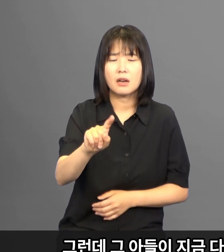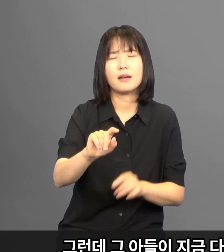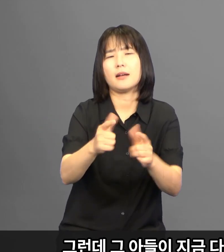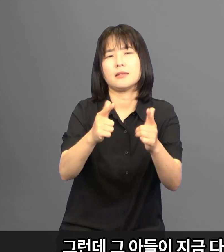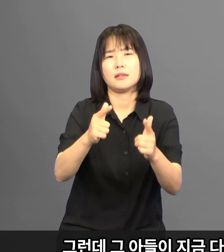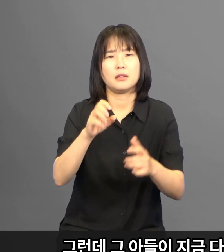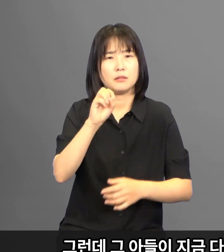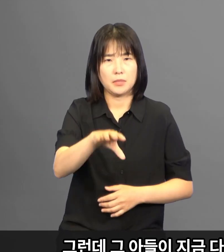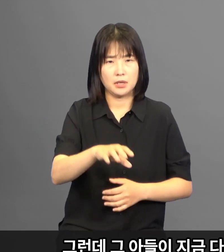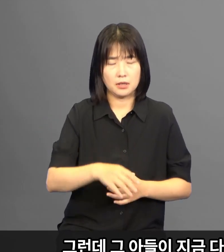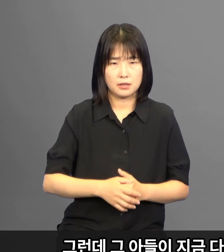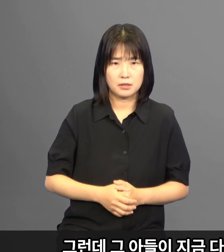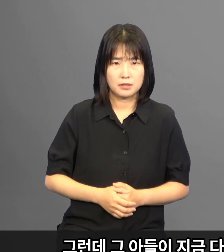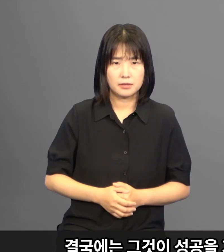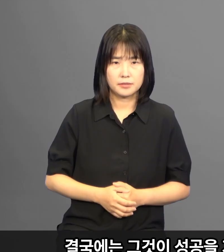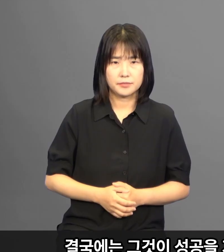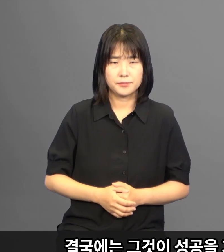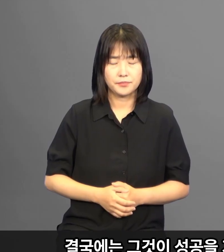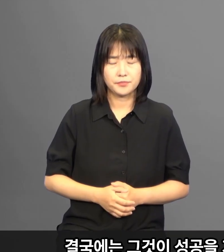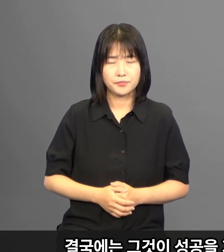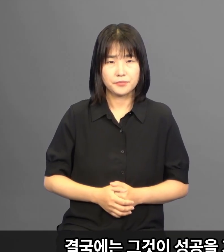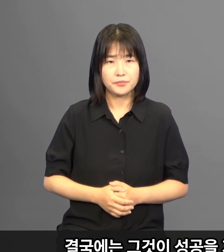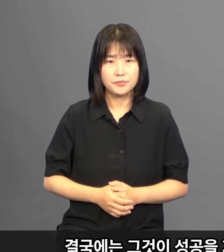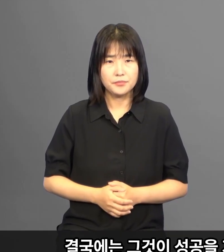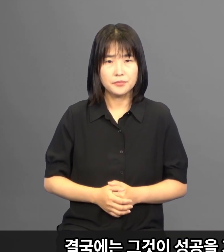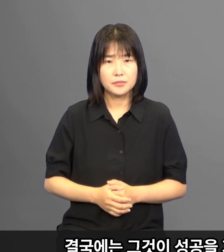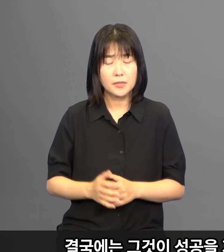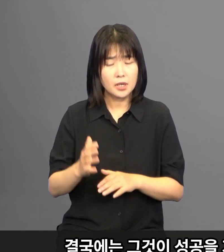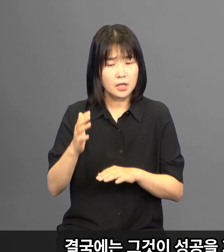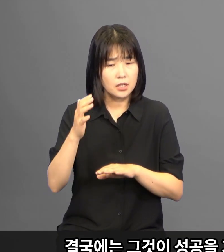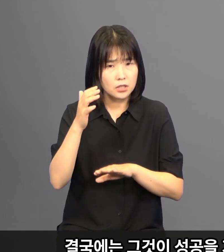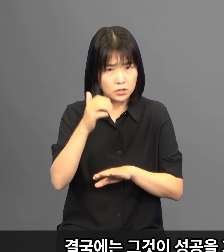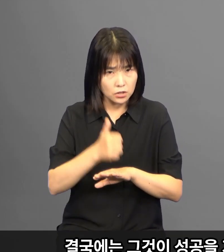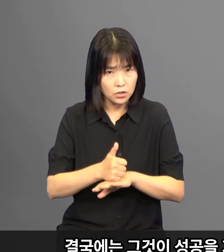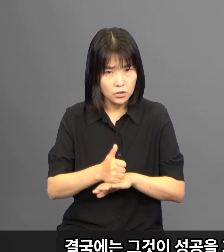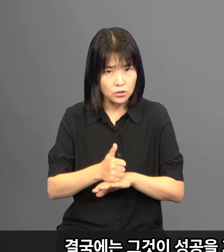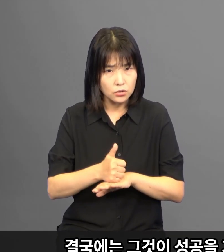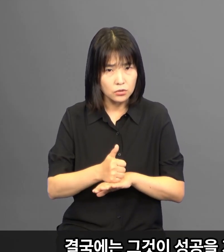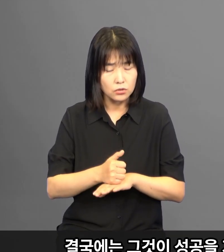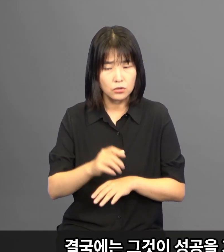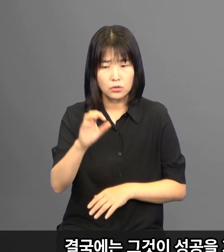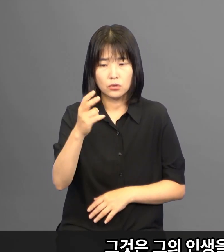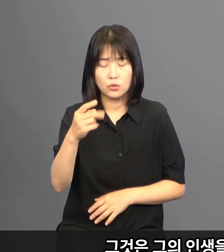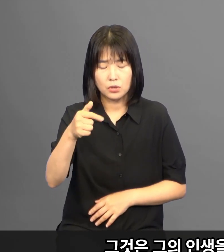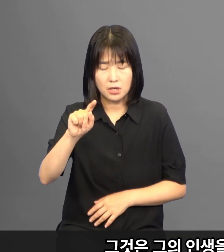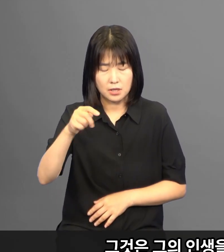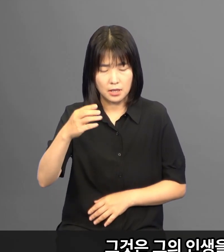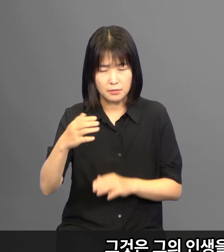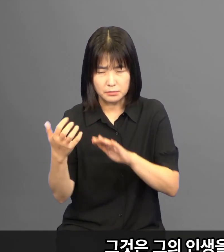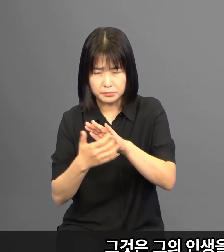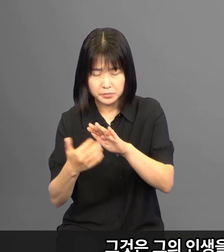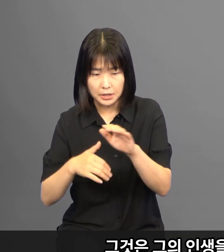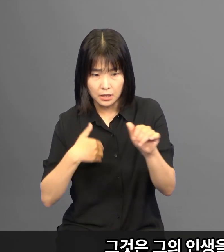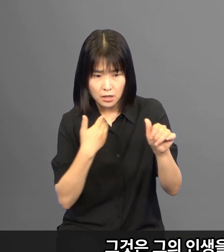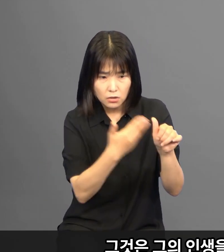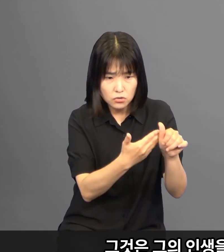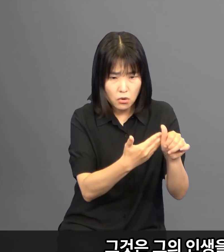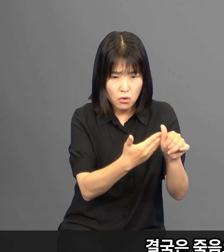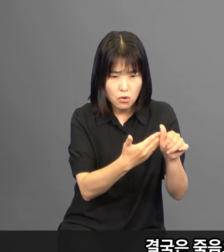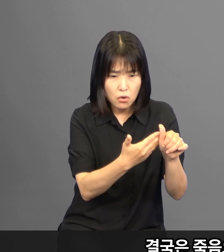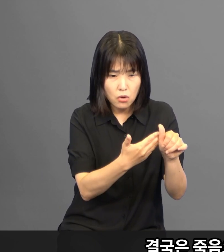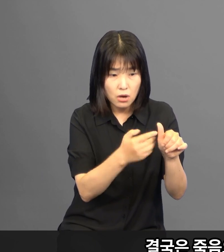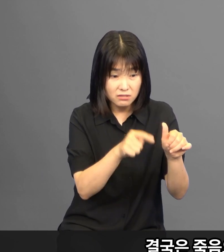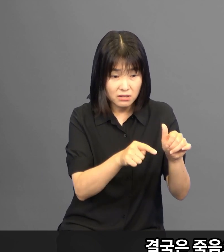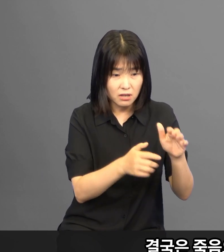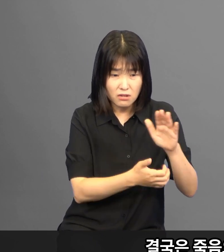아들에게 유혹을 하고 있고, 결국에는 그것이 성공을 거두는데 그건 성공이 아니었어요. 그것은 그의 인생을 완전히 망치는